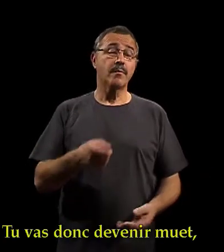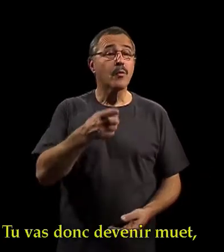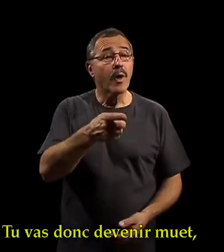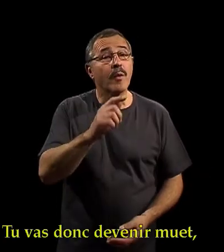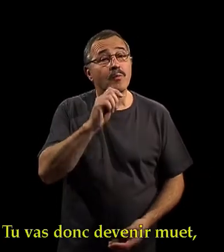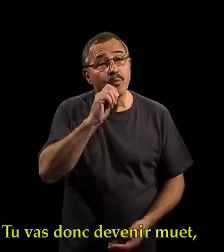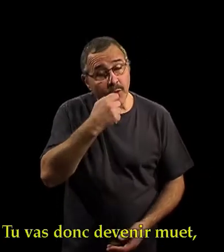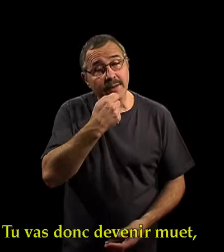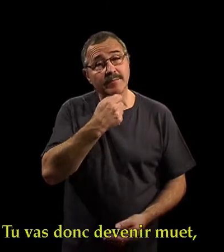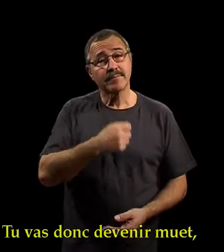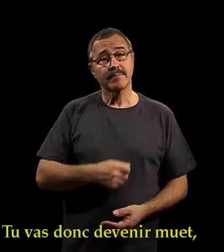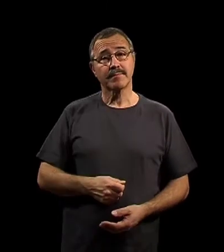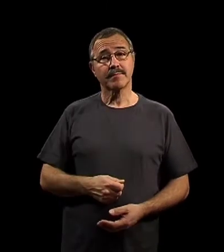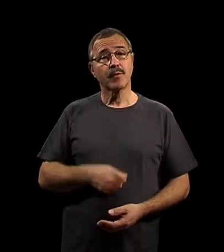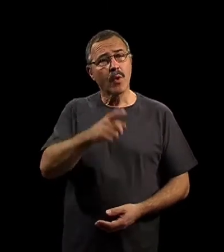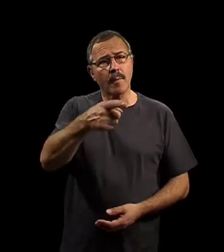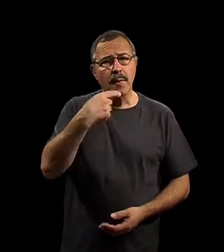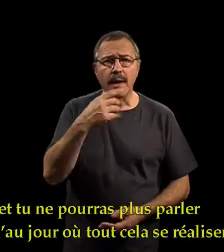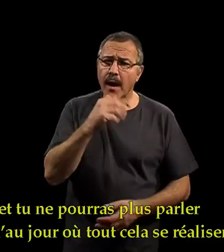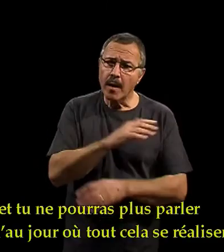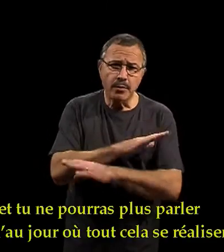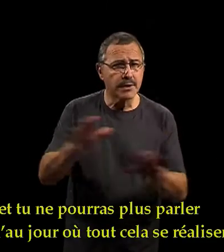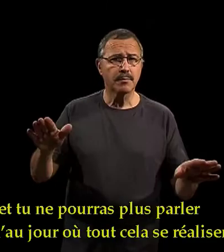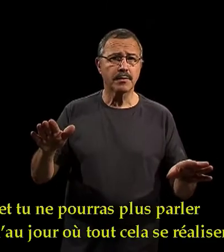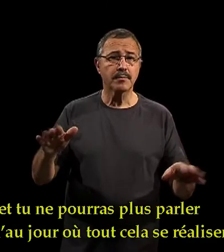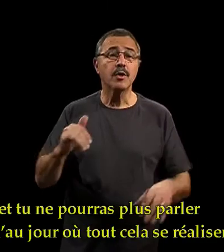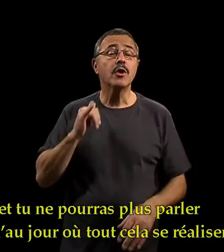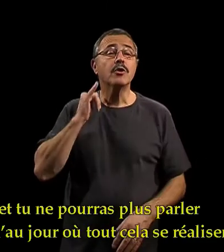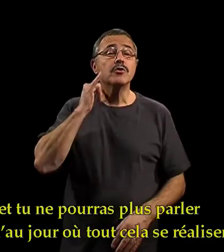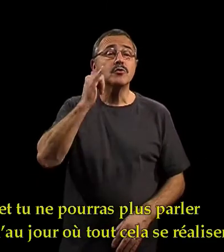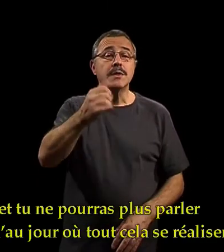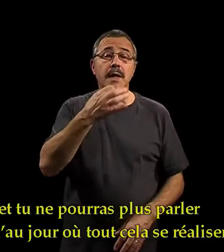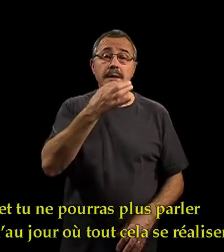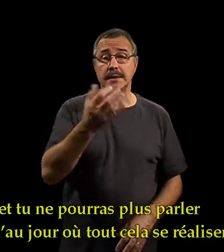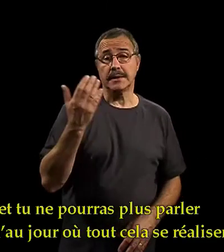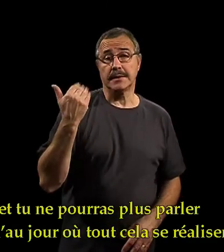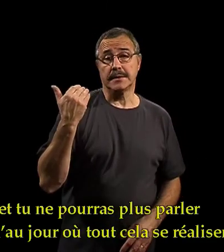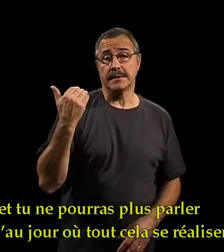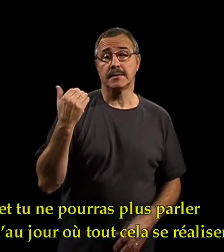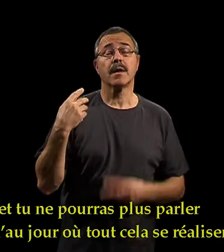muet, et tu ne pourras plus parler jusqu'au jour où tout cela se réalisera. »